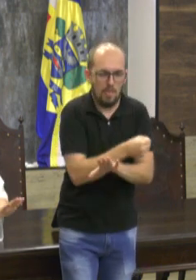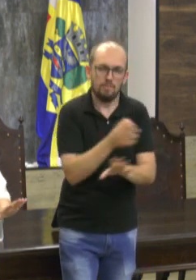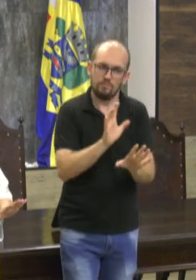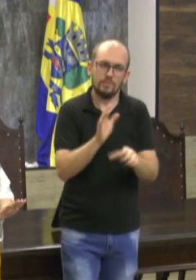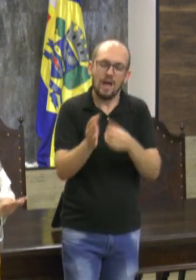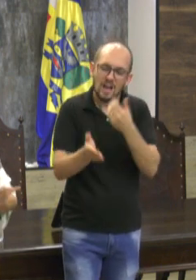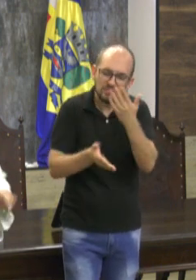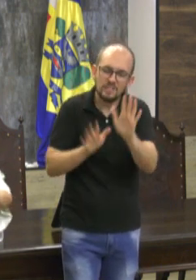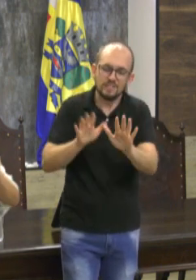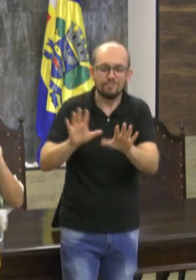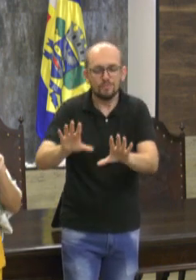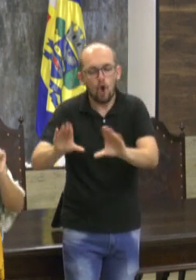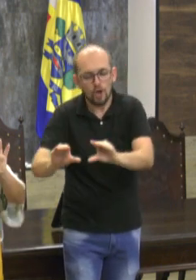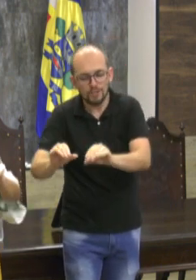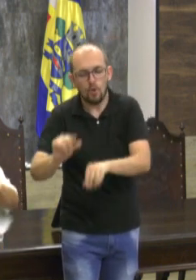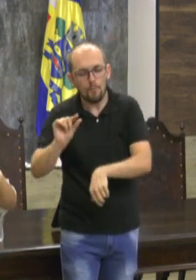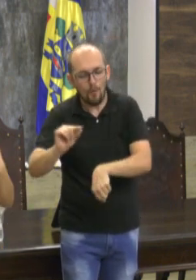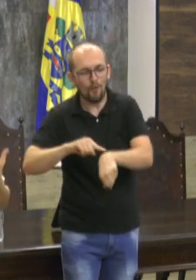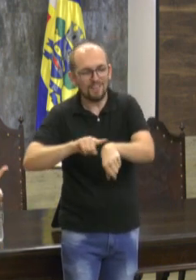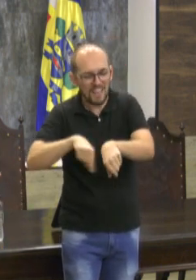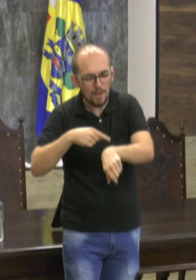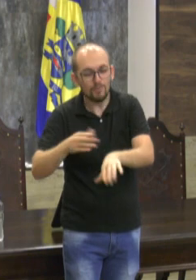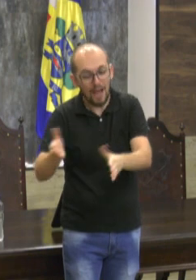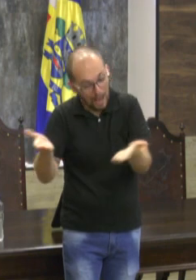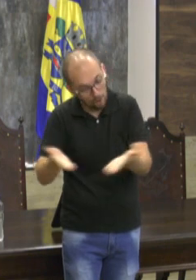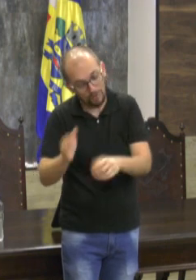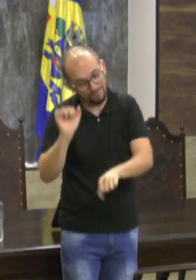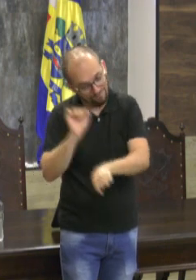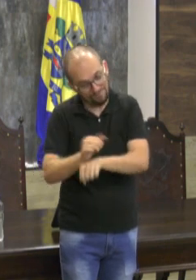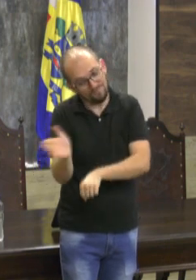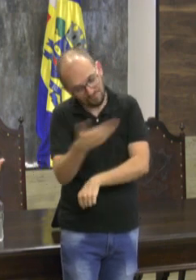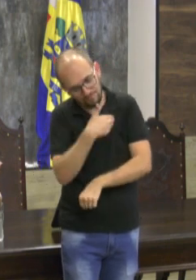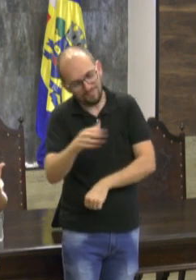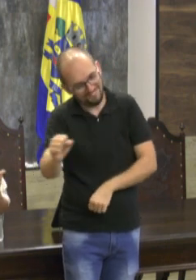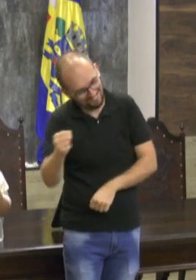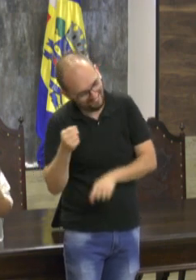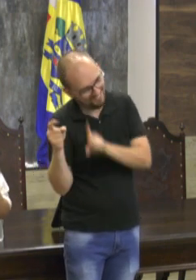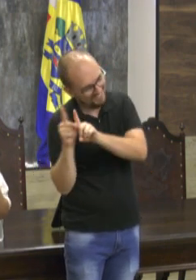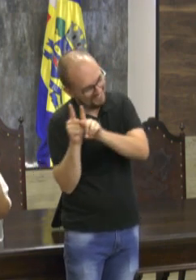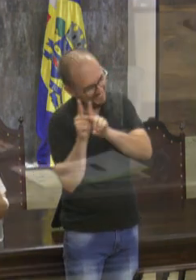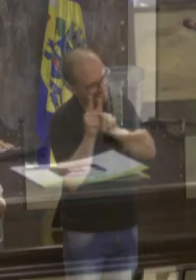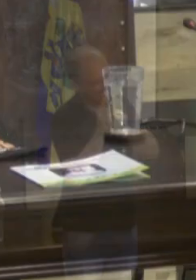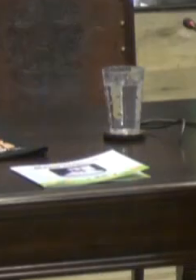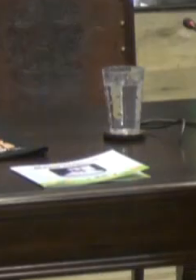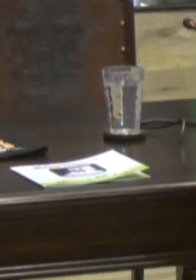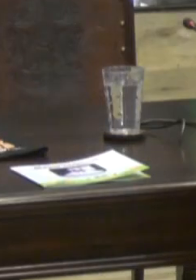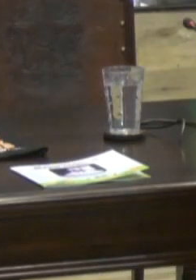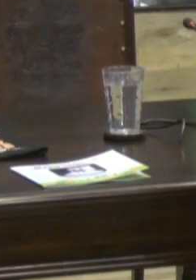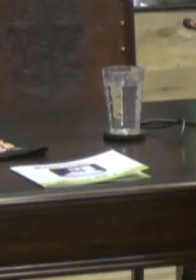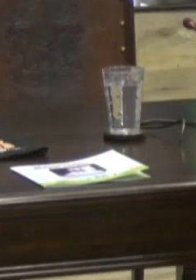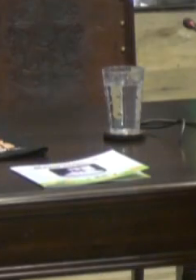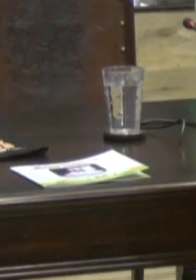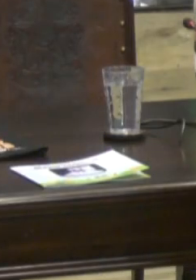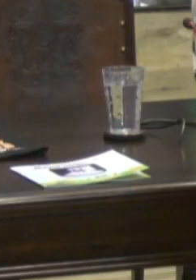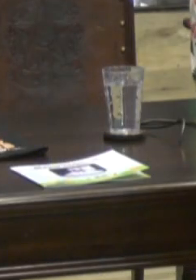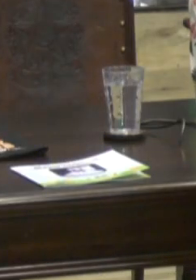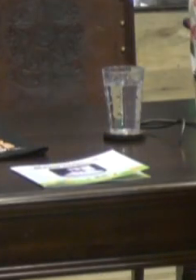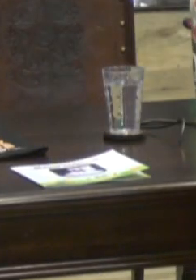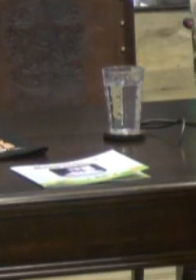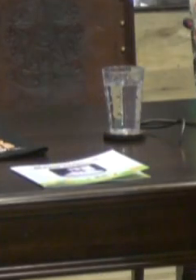deixava ele um pouquinho no colchonete e tirava. Então, foi tudo muito gradativo. Pensem que foram 3 anos, né? Para surgir a